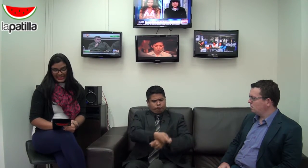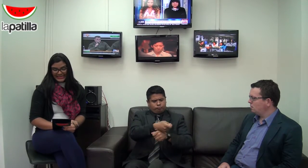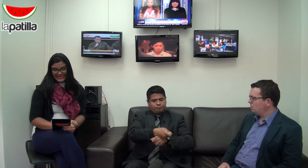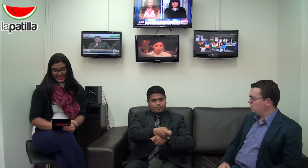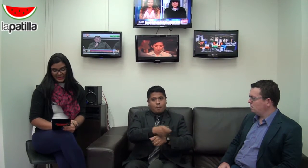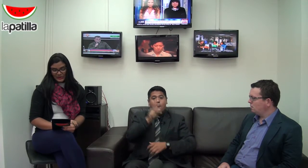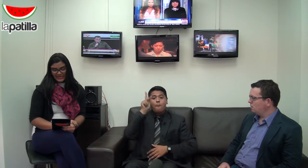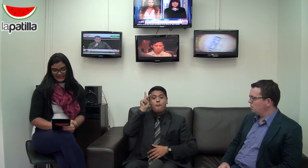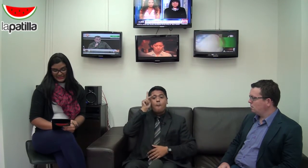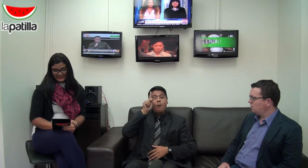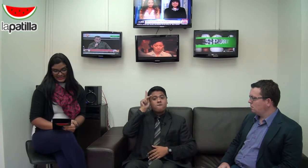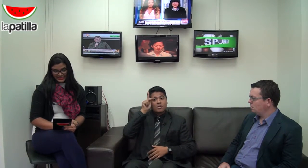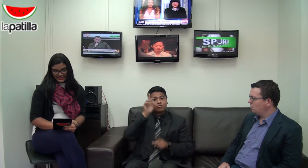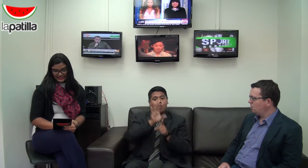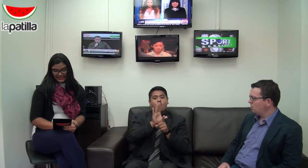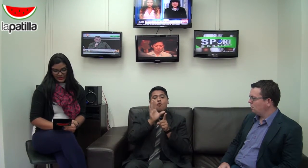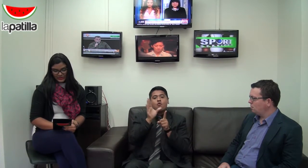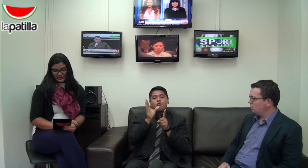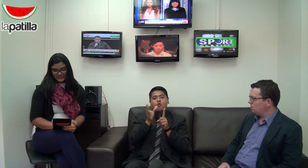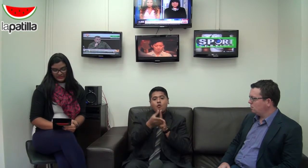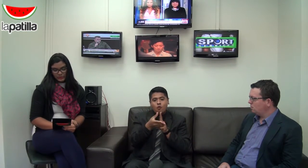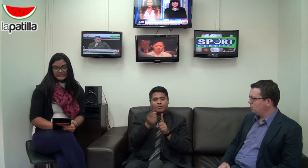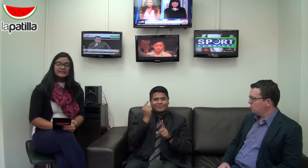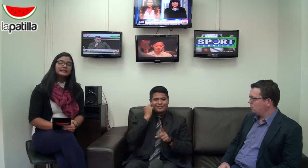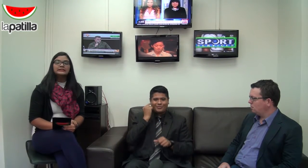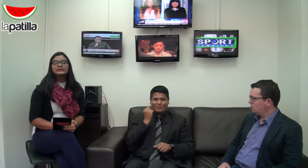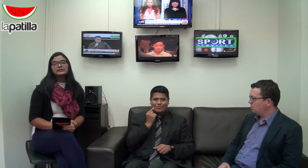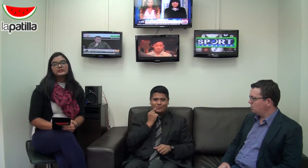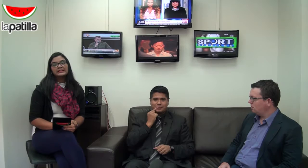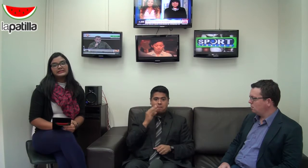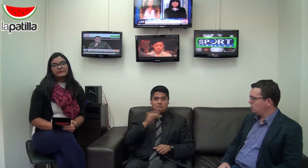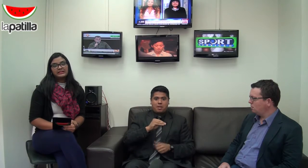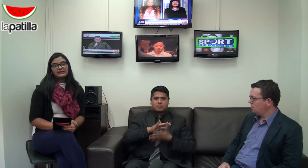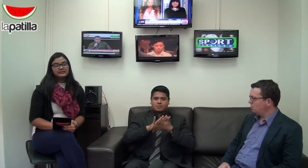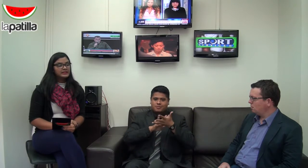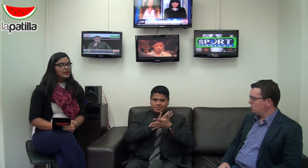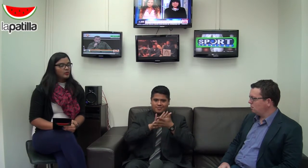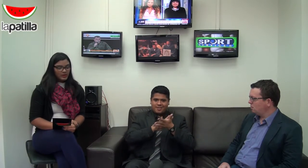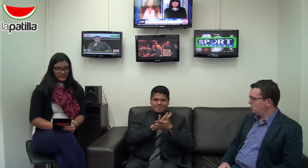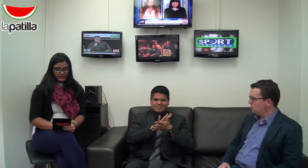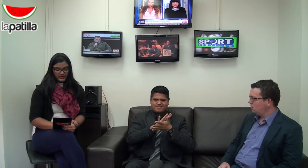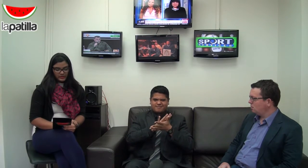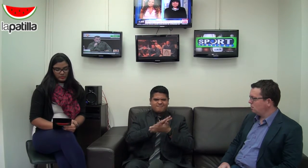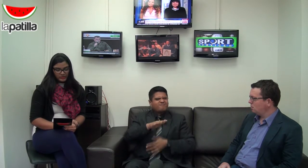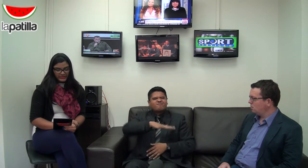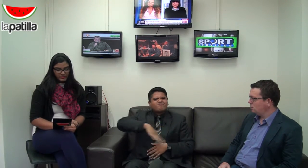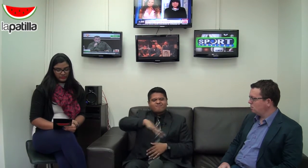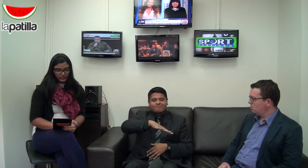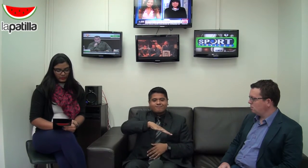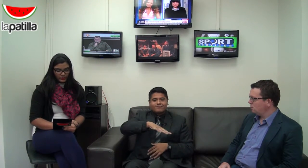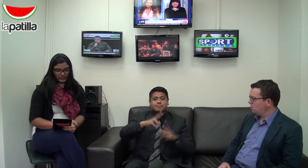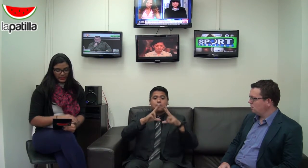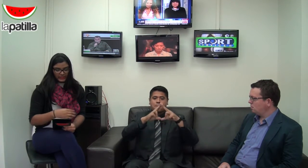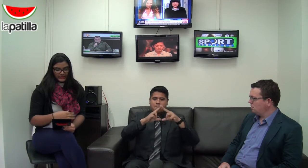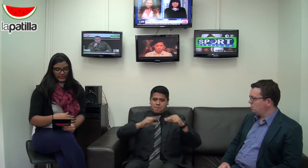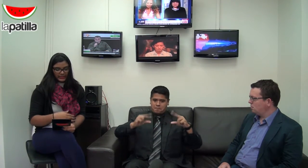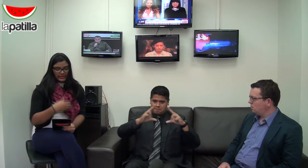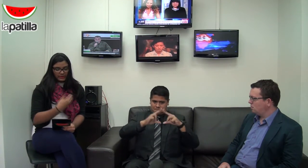y Lengua de Señas en la Universidad Politécnica Territorial de Mérida. Juan Ángel, ¿nos podrías por favor hablar